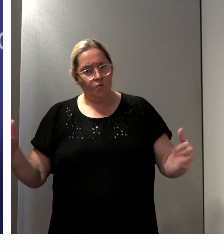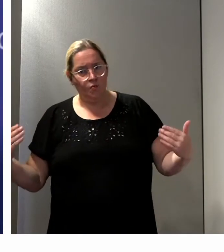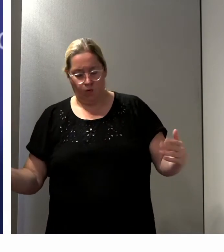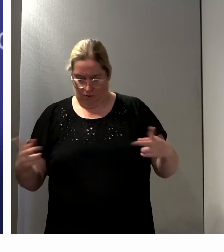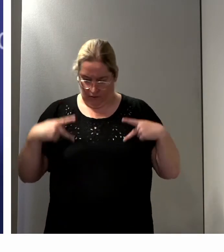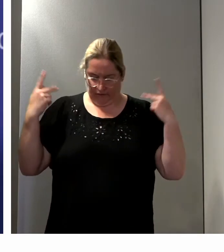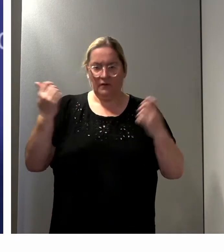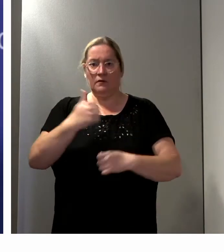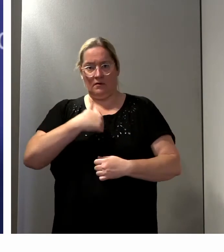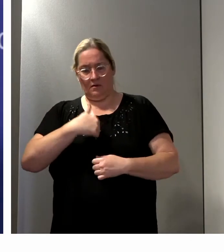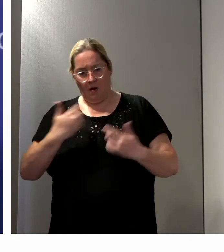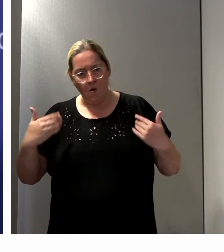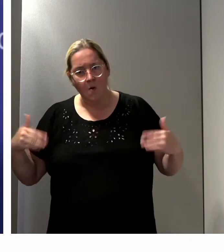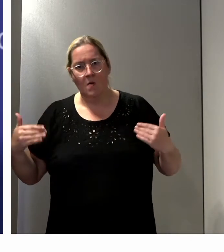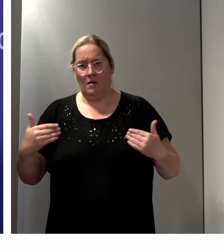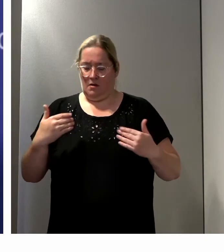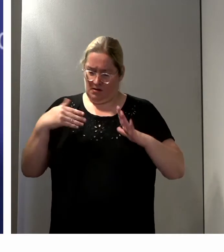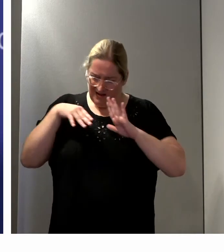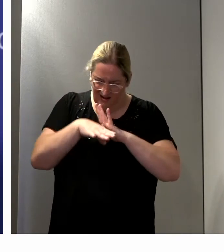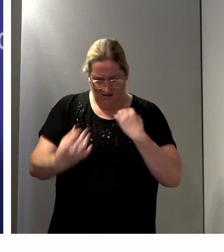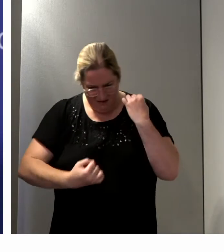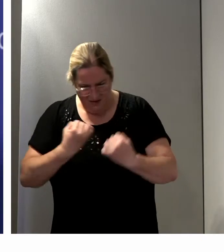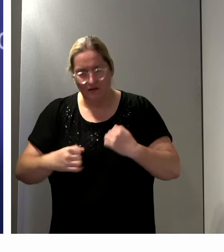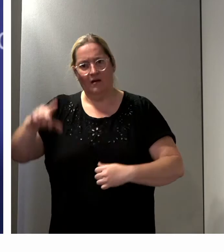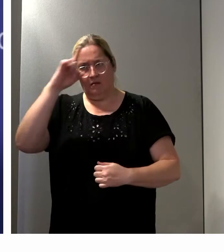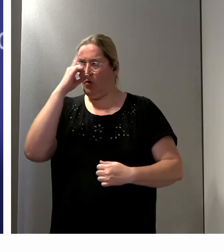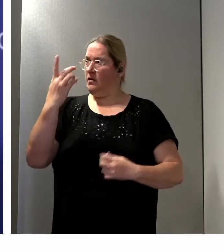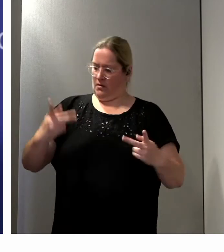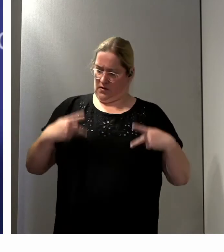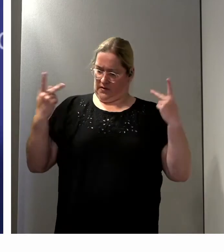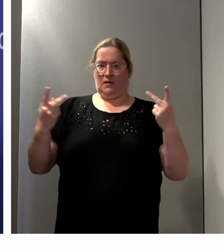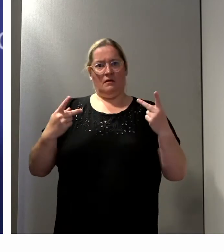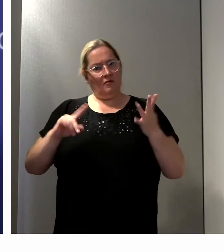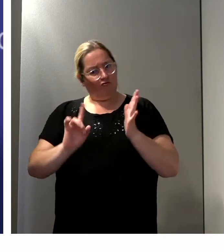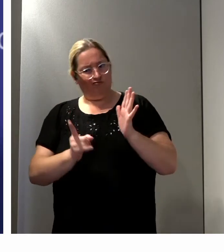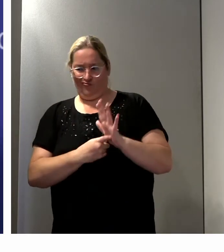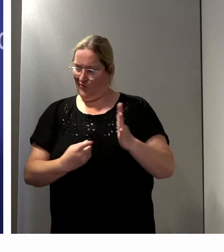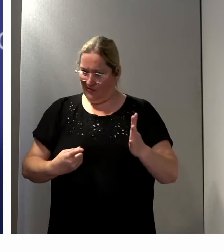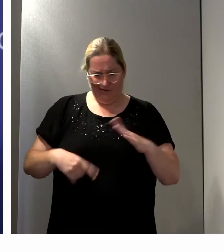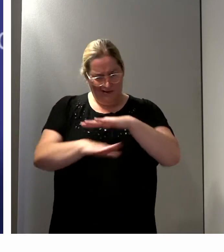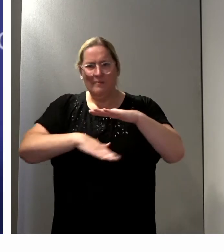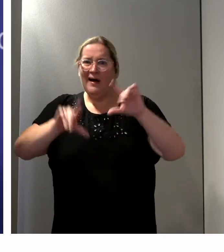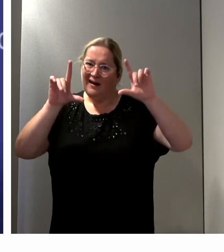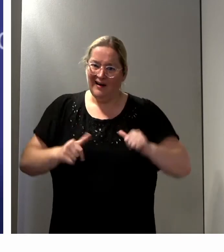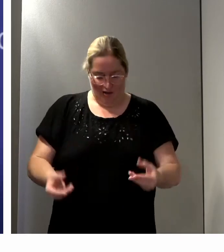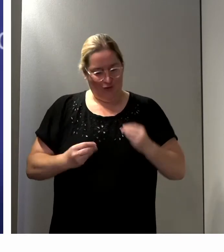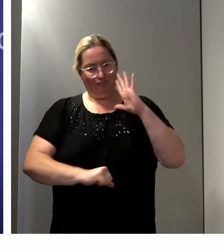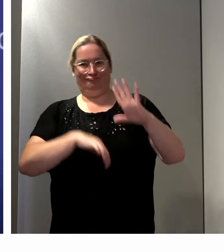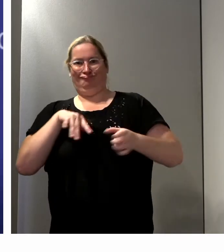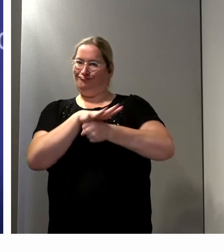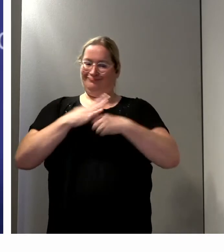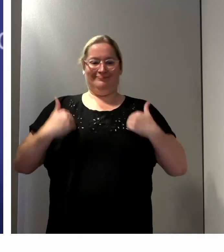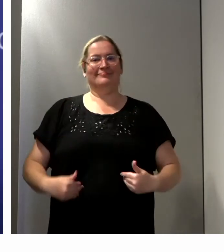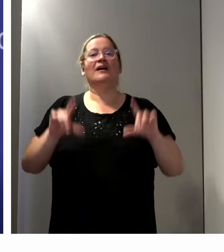face à ce droit essentiel de la vie qui confère de la dignité à chaque personne. Donc, merci pour